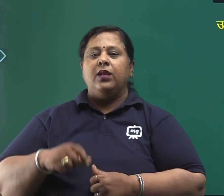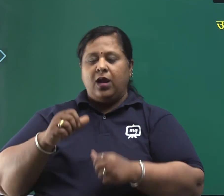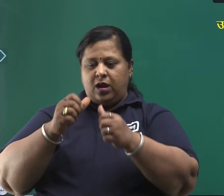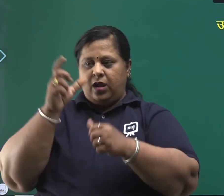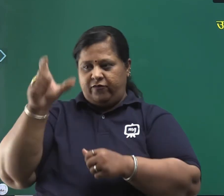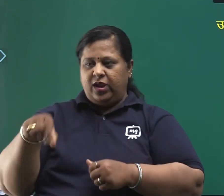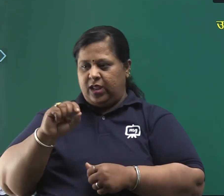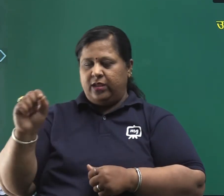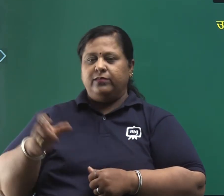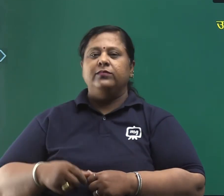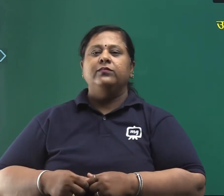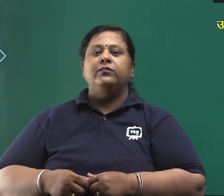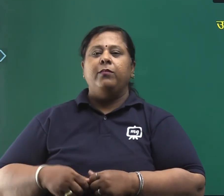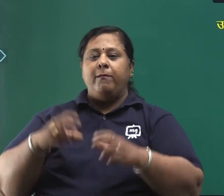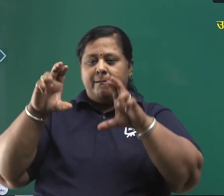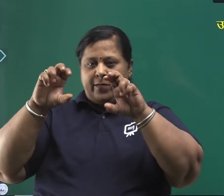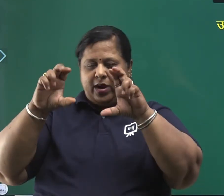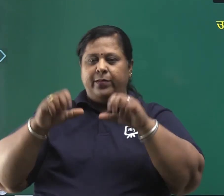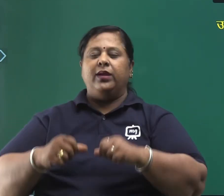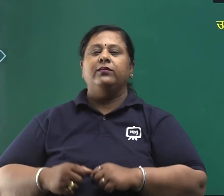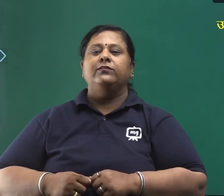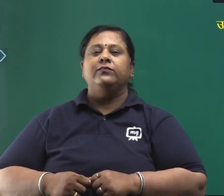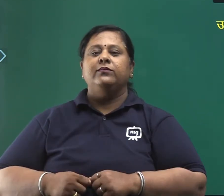ने पाठ में